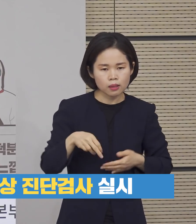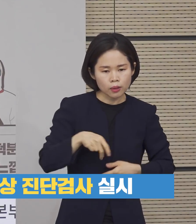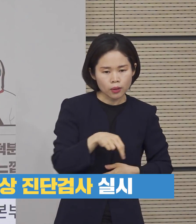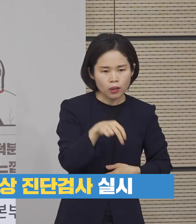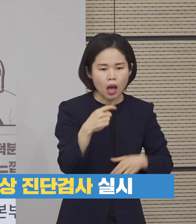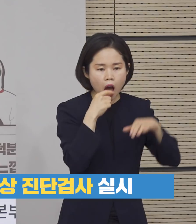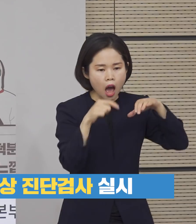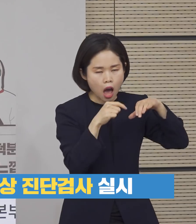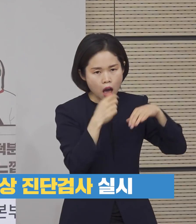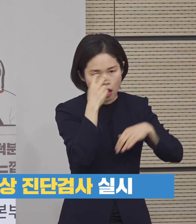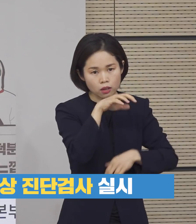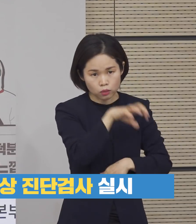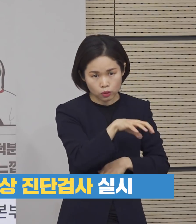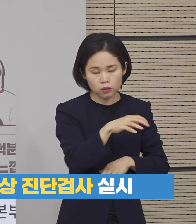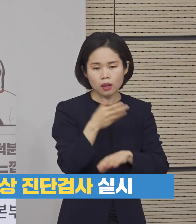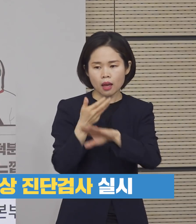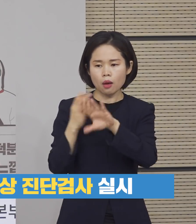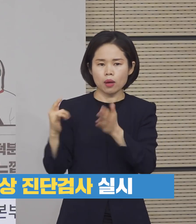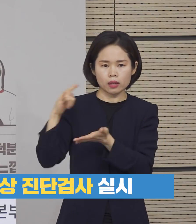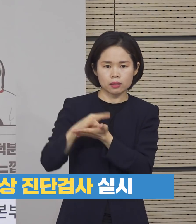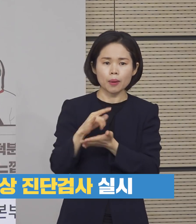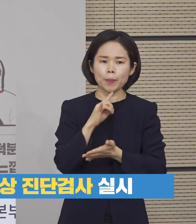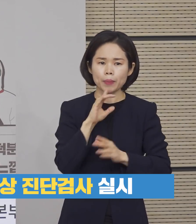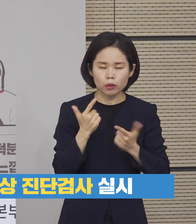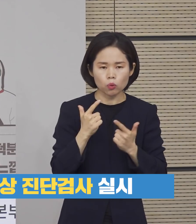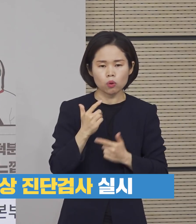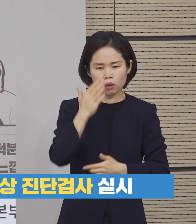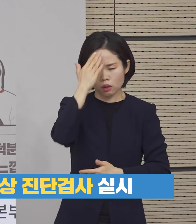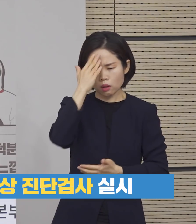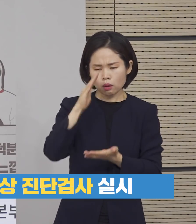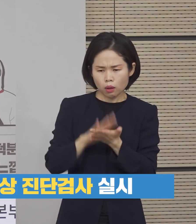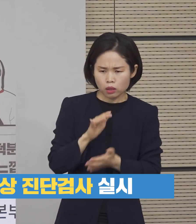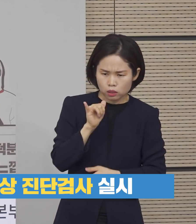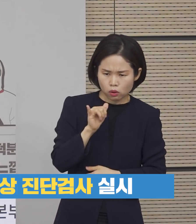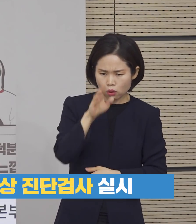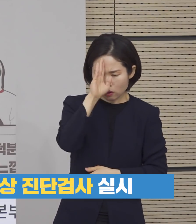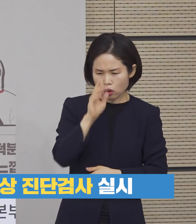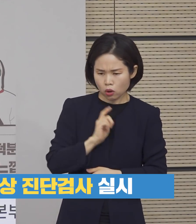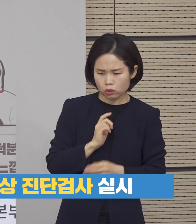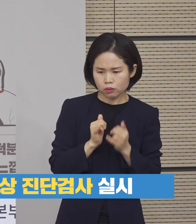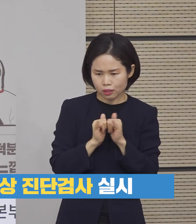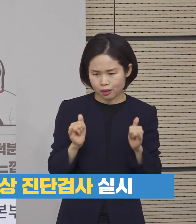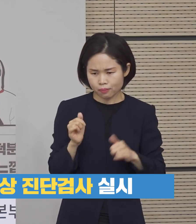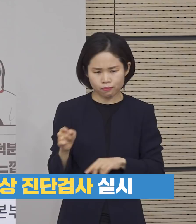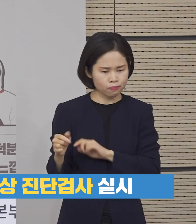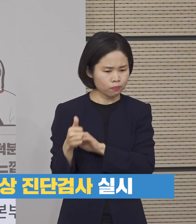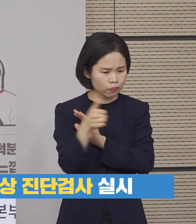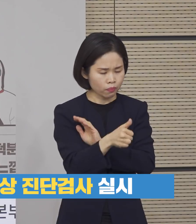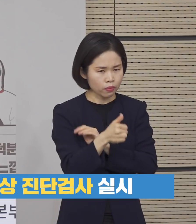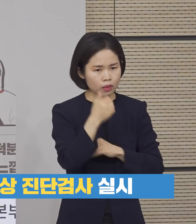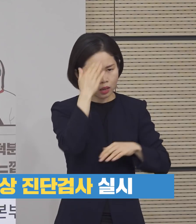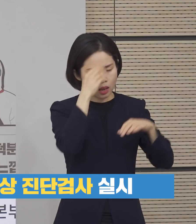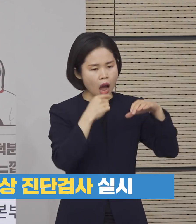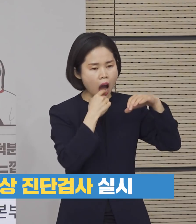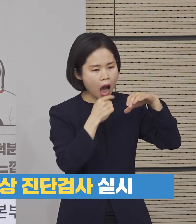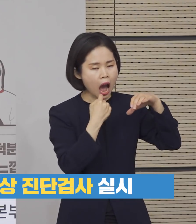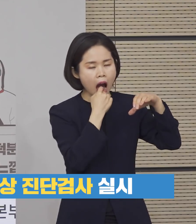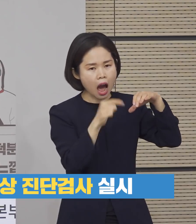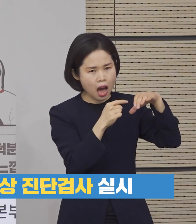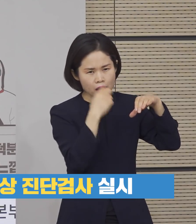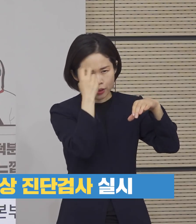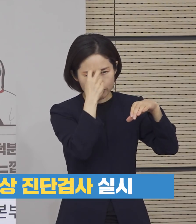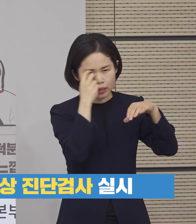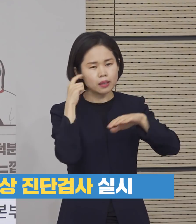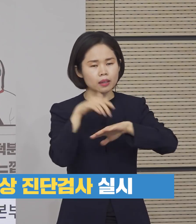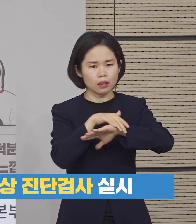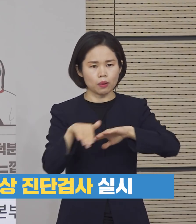이동용 선별진료소에서 해외 입국자뿐만이 아니라 발열 증상자에게도 진단검사를 실시토록